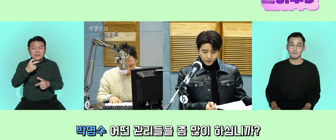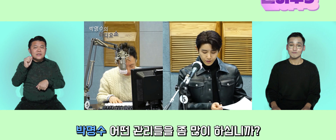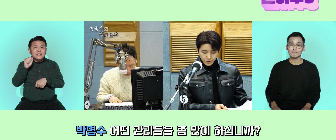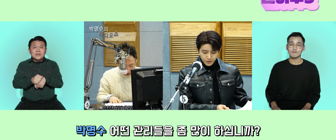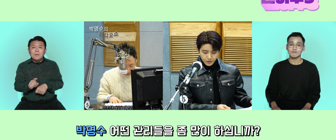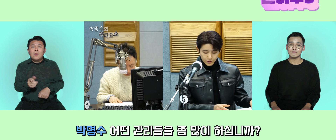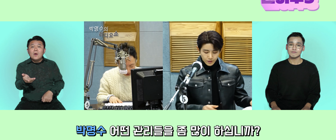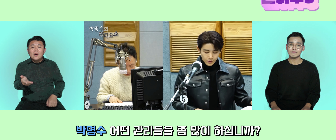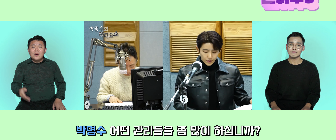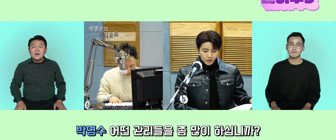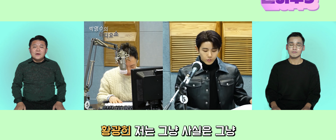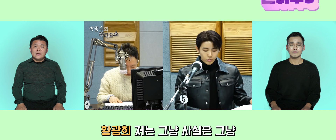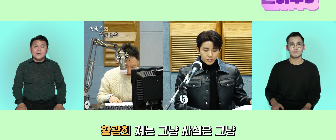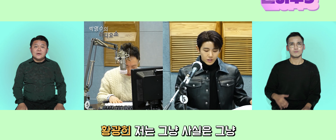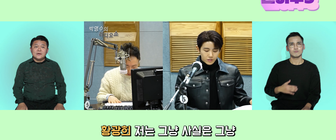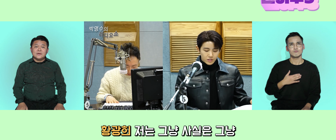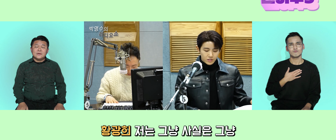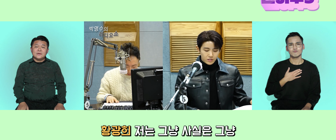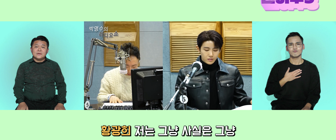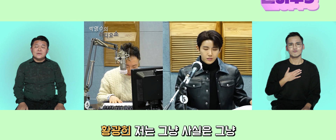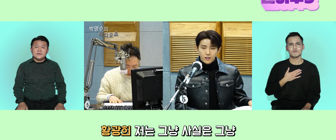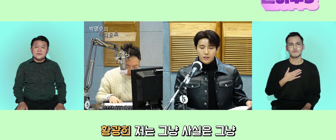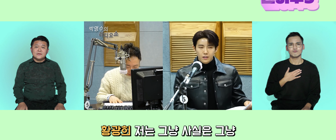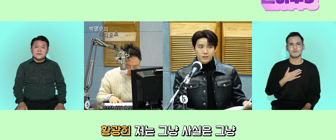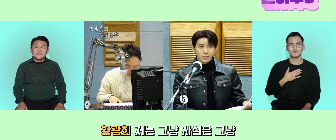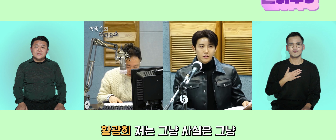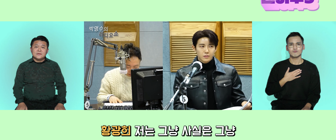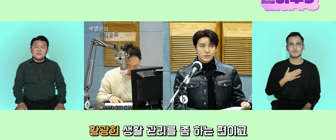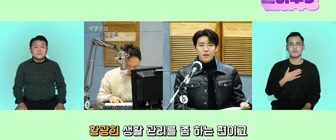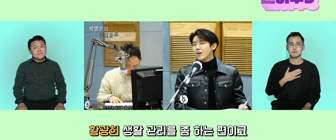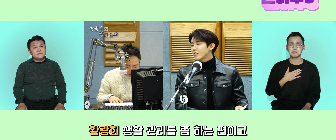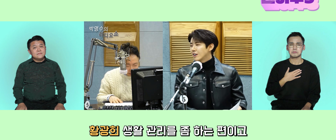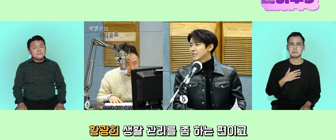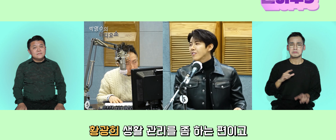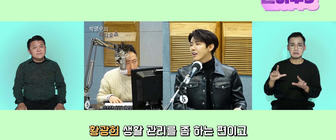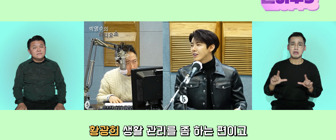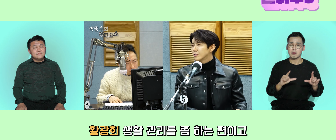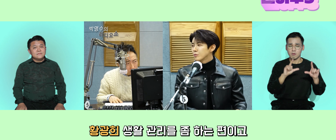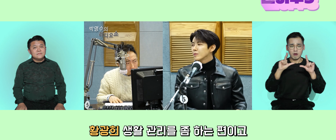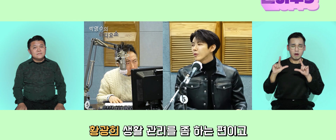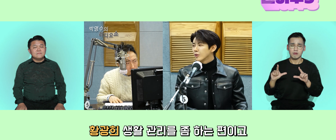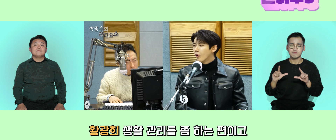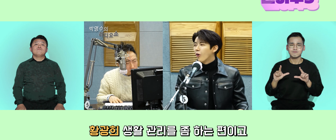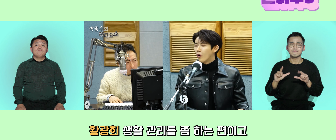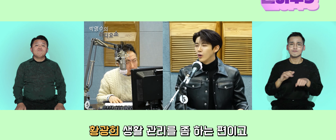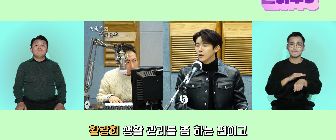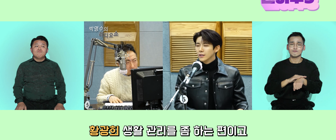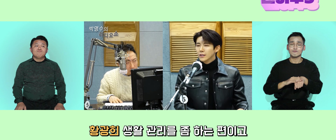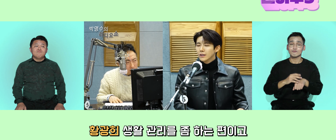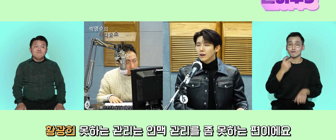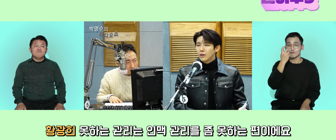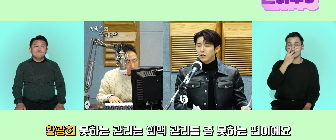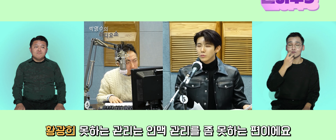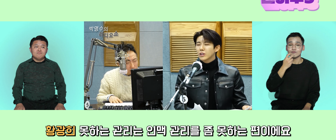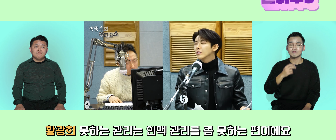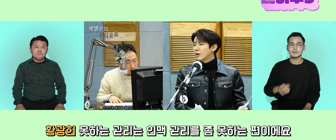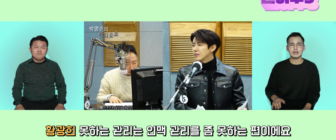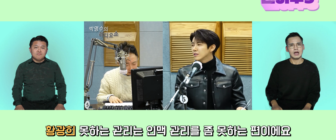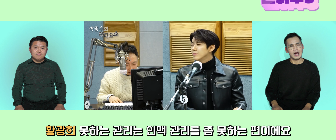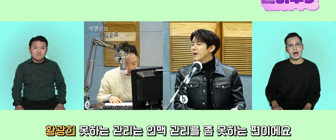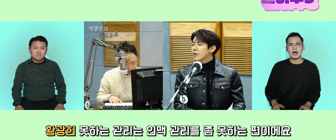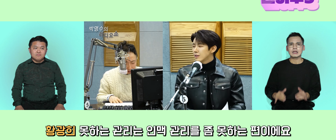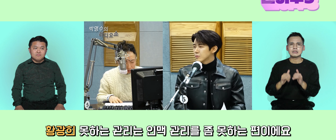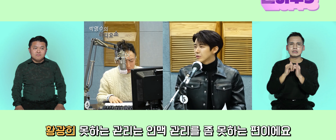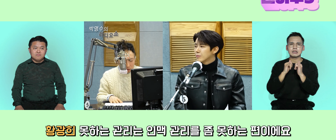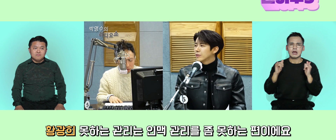관리들을 좀 많이 하십니까? 저는 그냥 사실은 그냥 생활관리, 생활관리를 좀 하는 편이고 네. 아 못하는